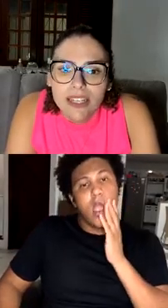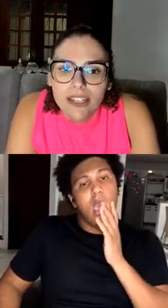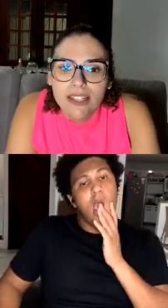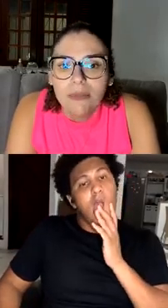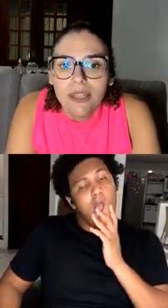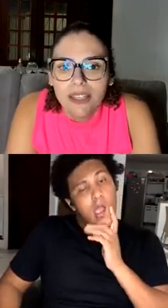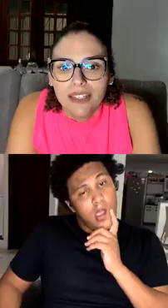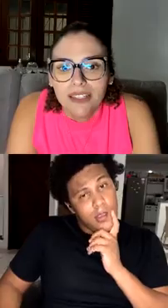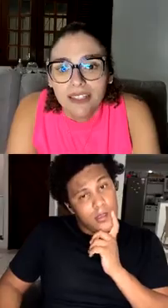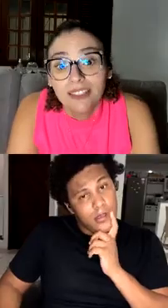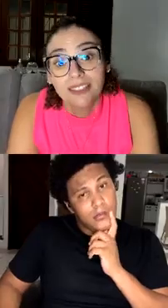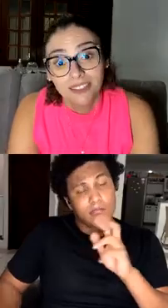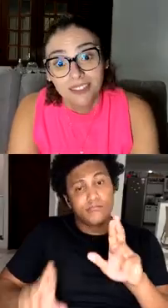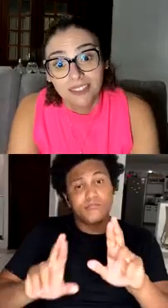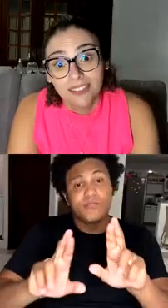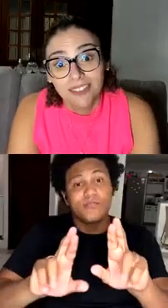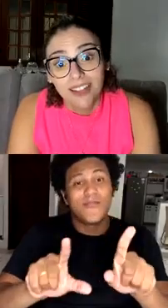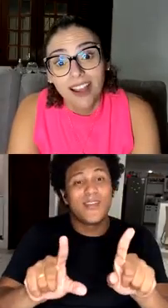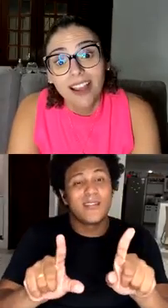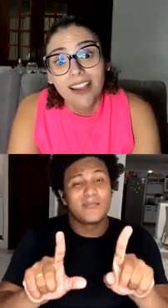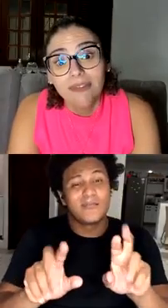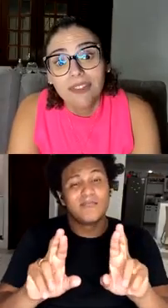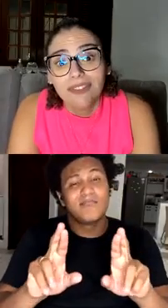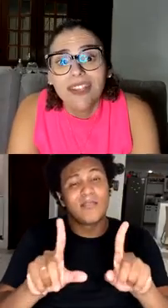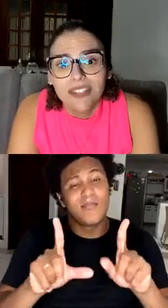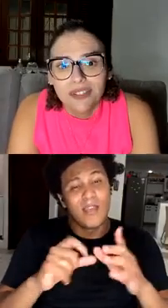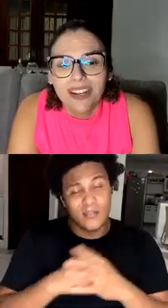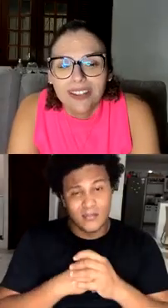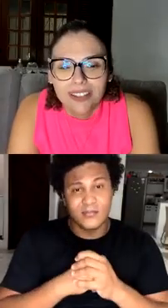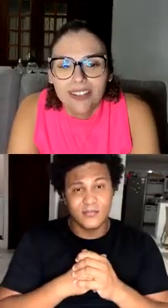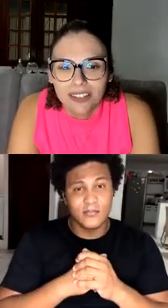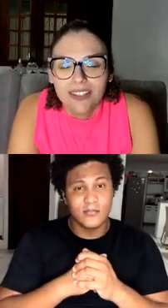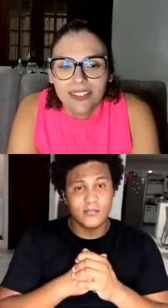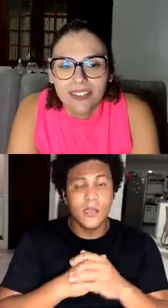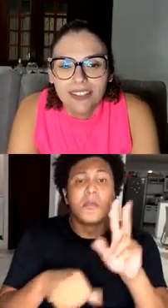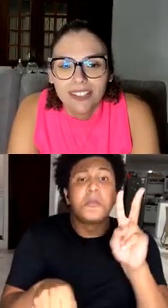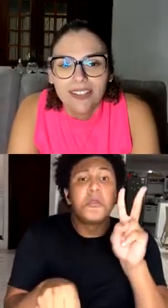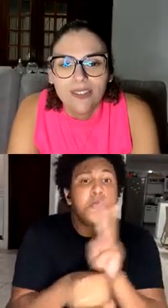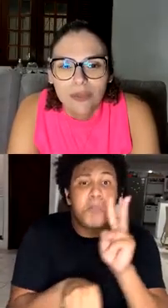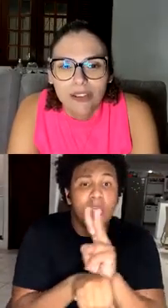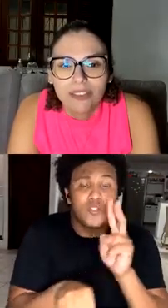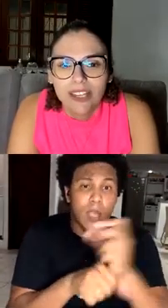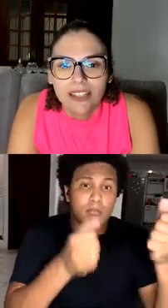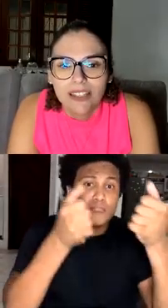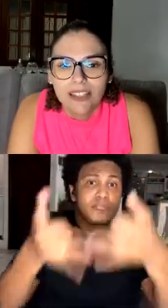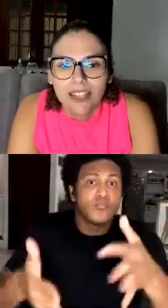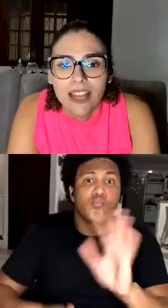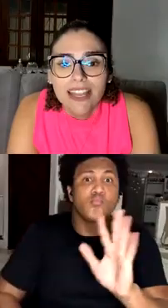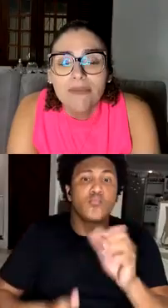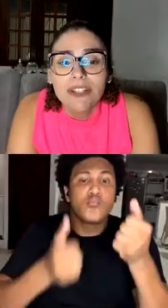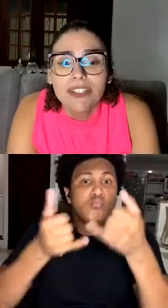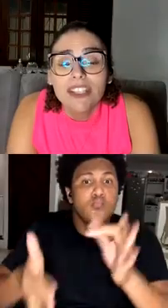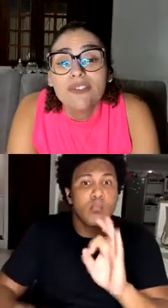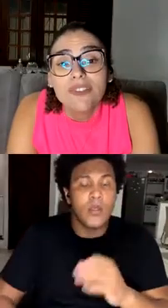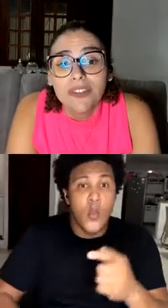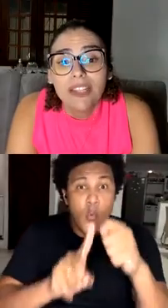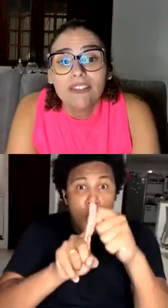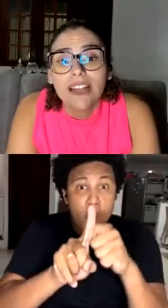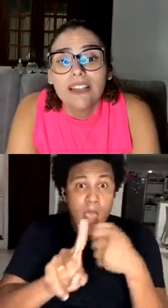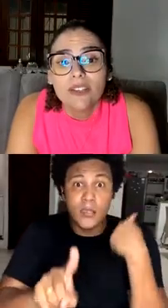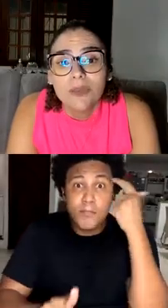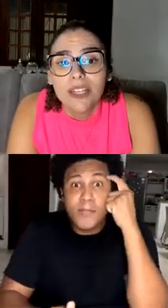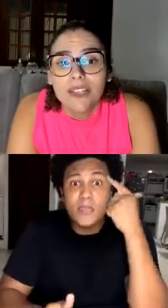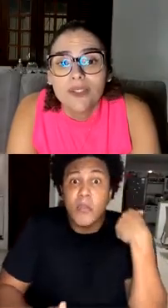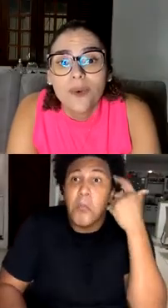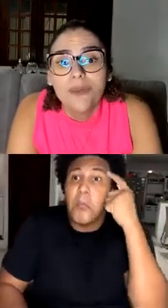acontecer, ela já sabia. Tá vendo a diferença, gente? Tá vendo como é que acontece? Imagina se a gente não tivesse falado